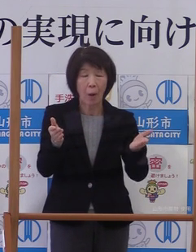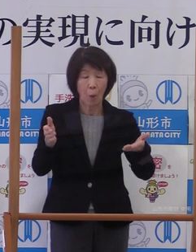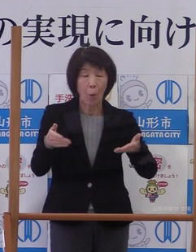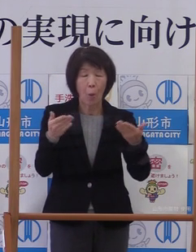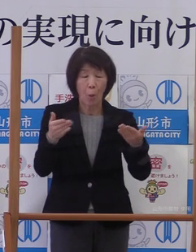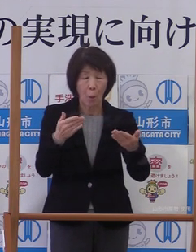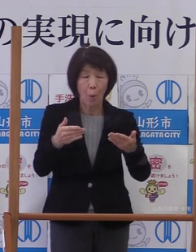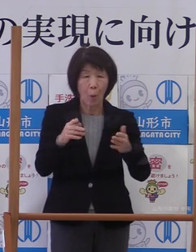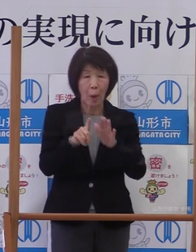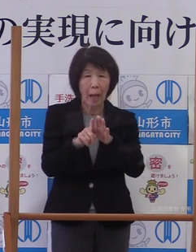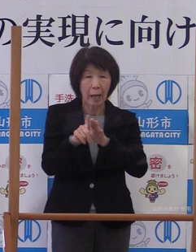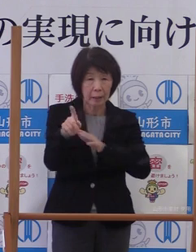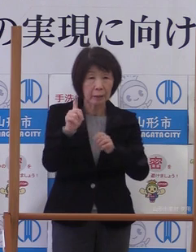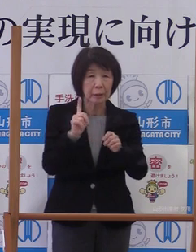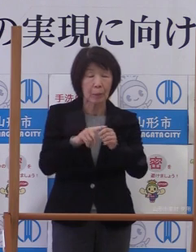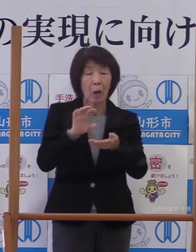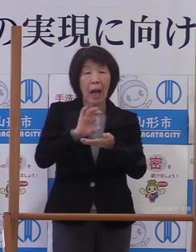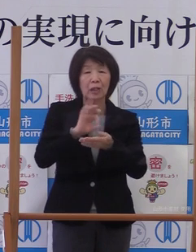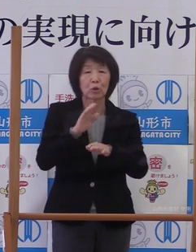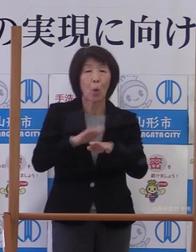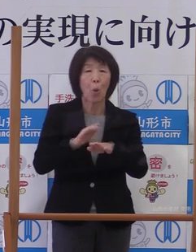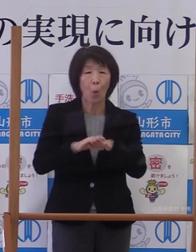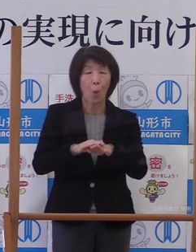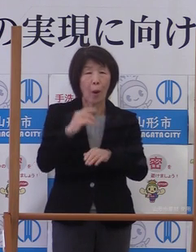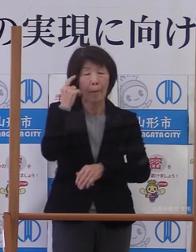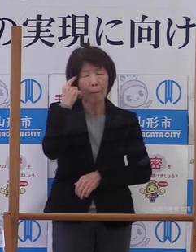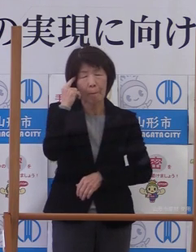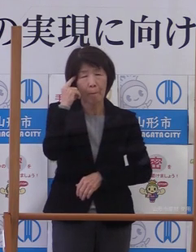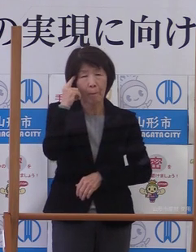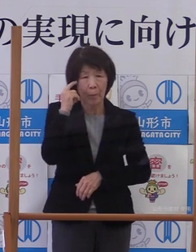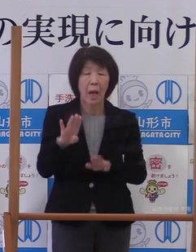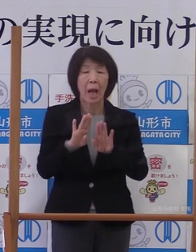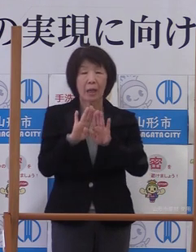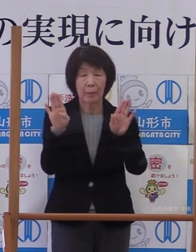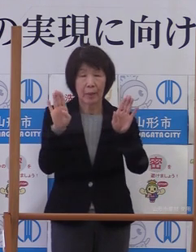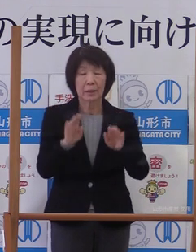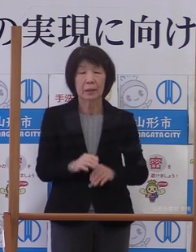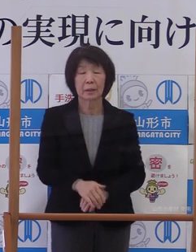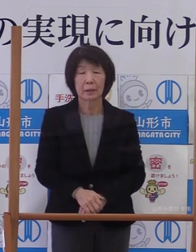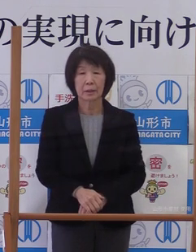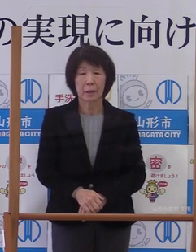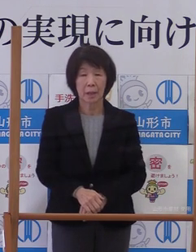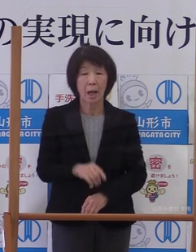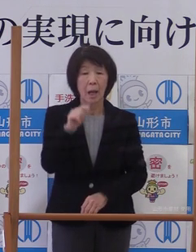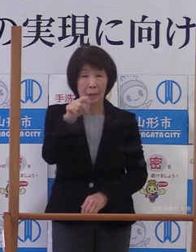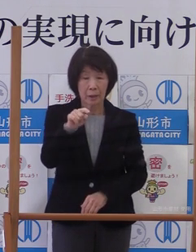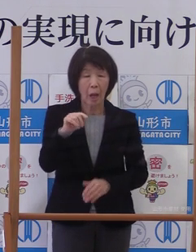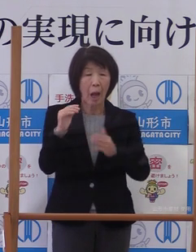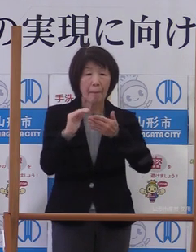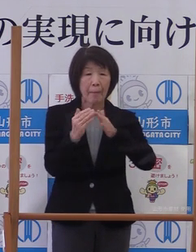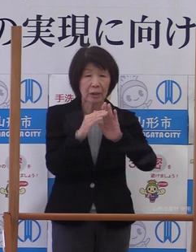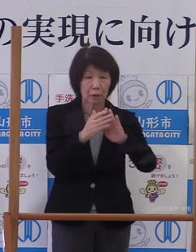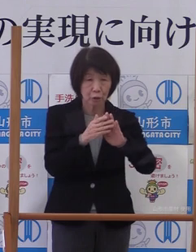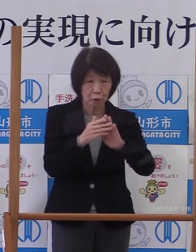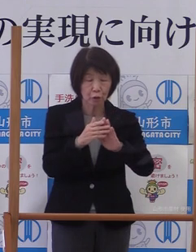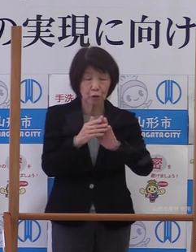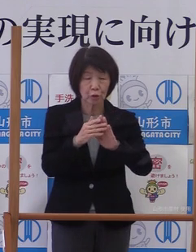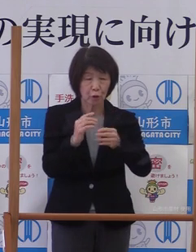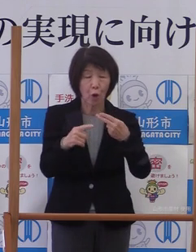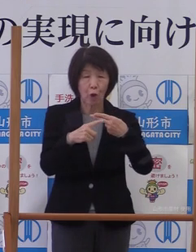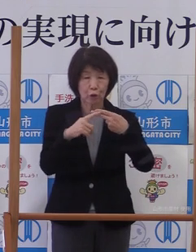中長期の活用方法について検討を行います。 中心市街地の機能性の向上